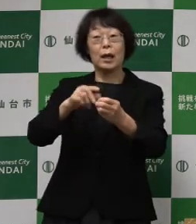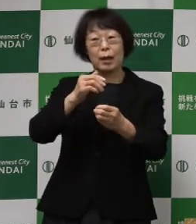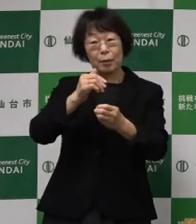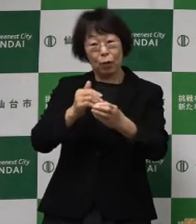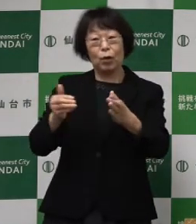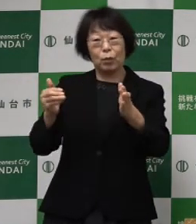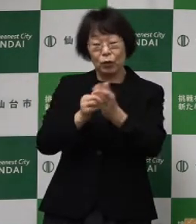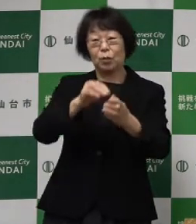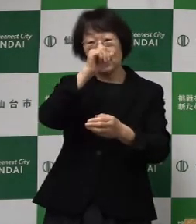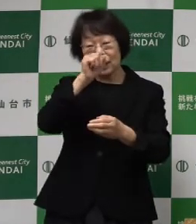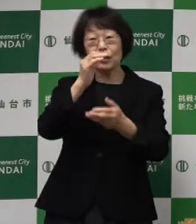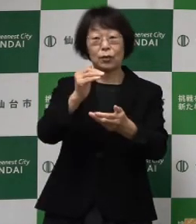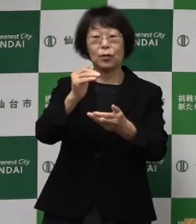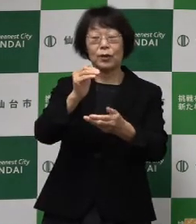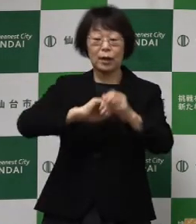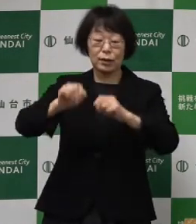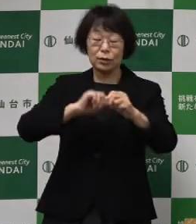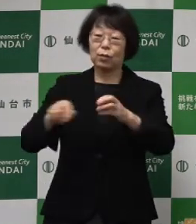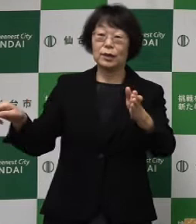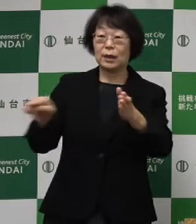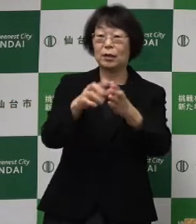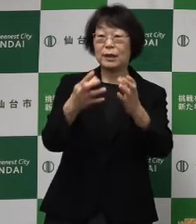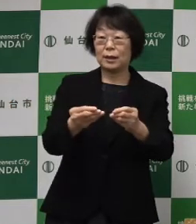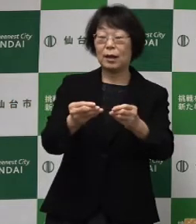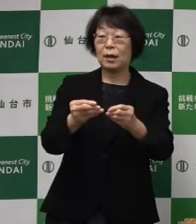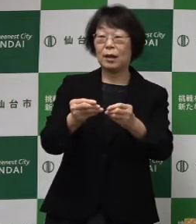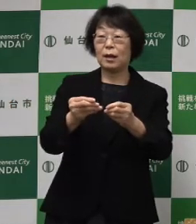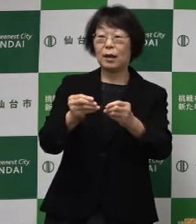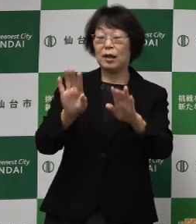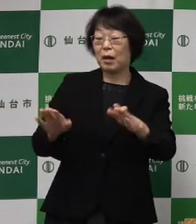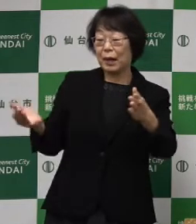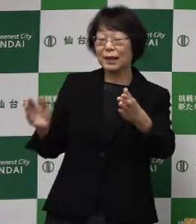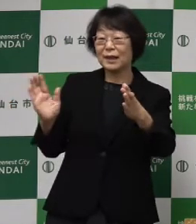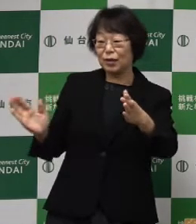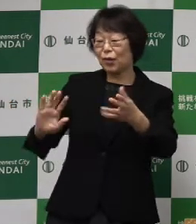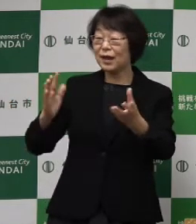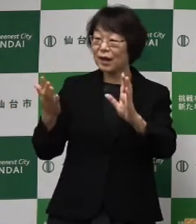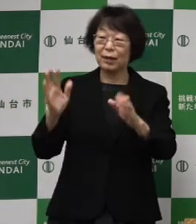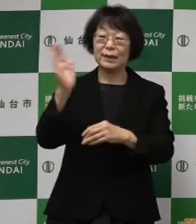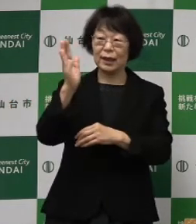考えた上で活動してきたものでして、何ら変化をするものではございません。